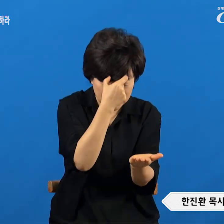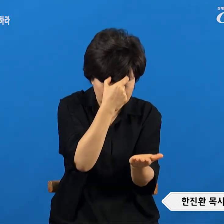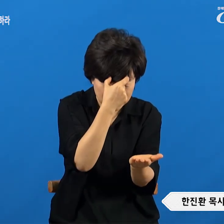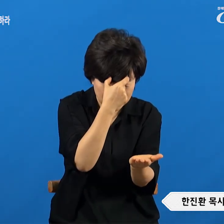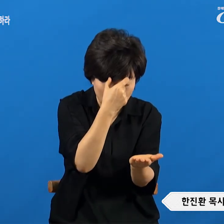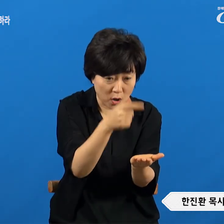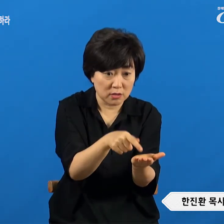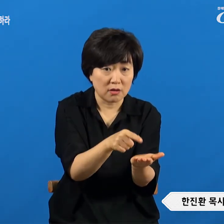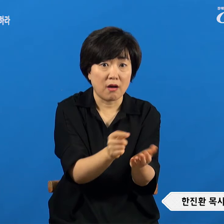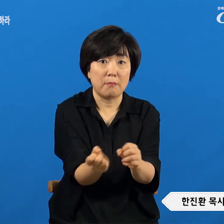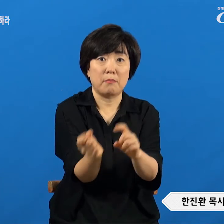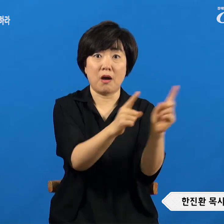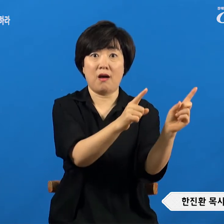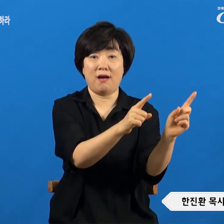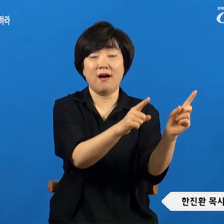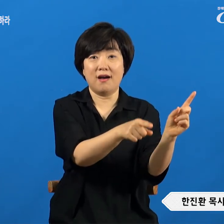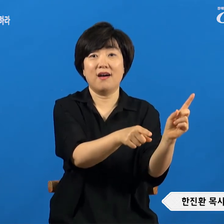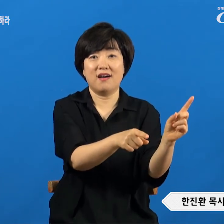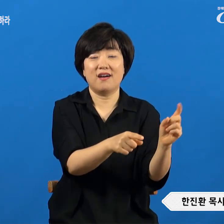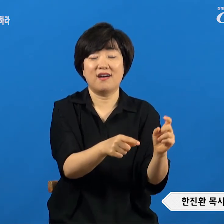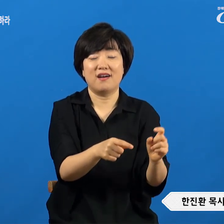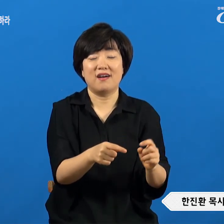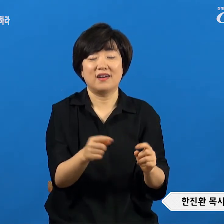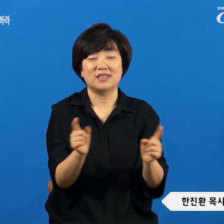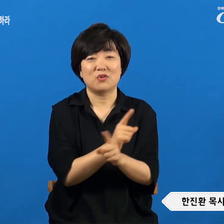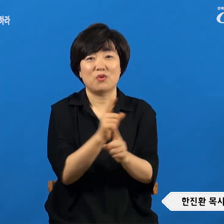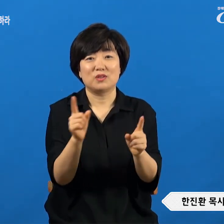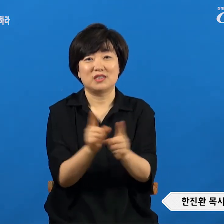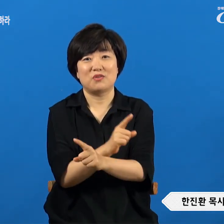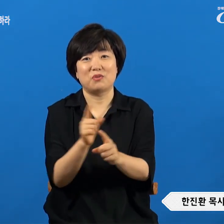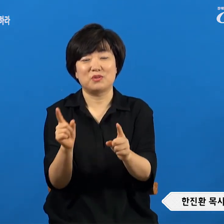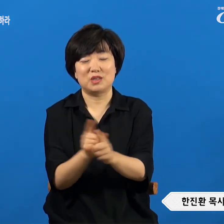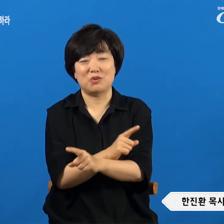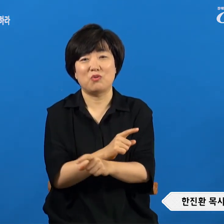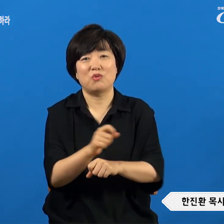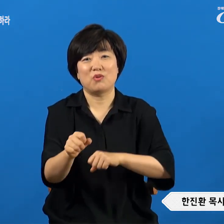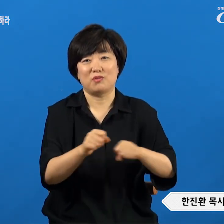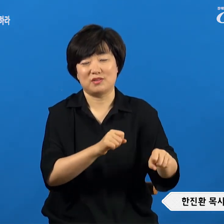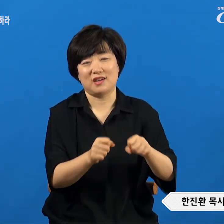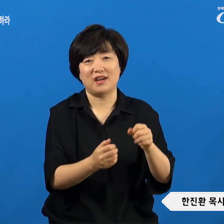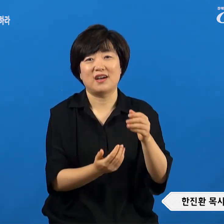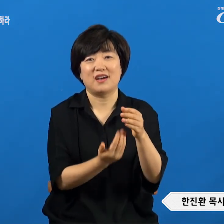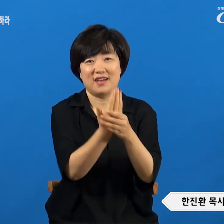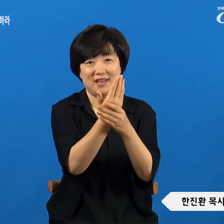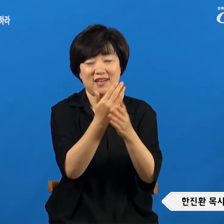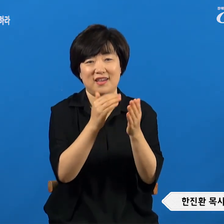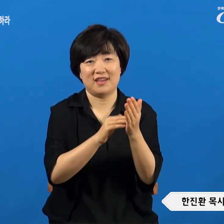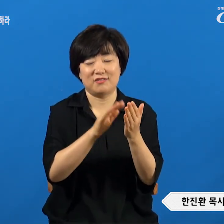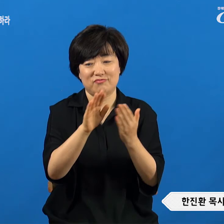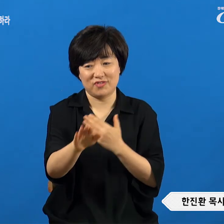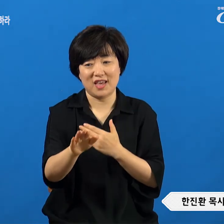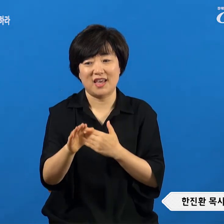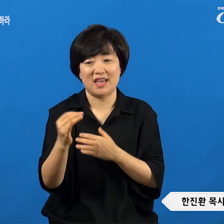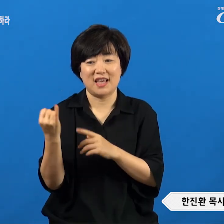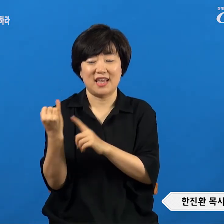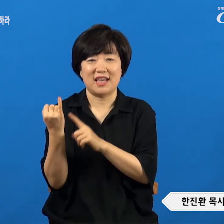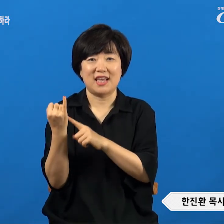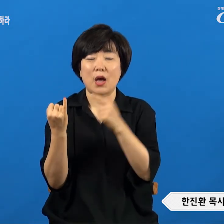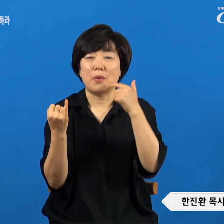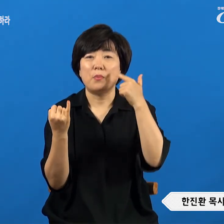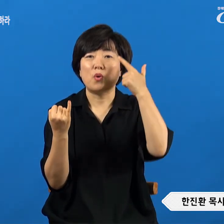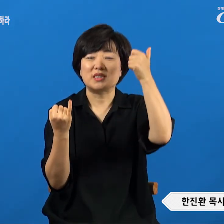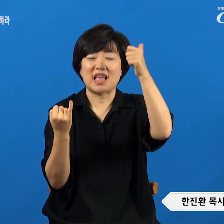번 그렇게 치유의 역사가 일어났습니다. 그 집사님은 나중에 이제 목사